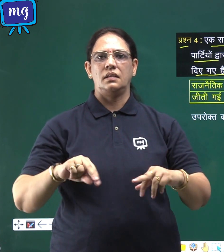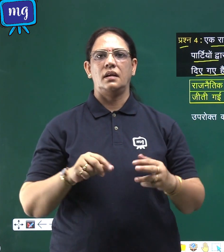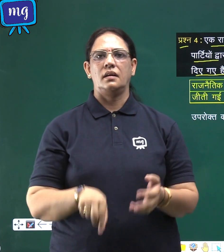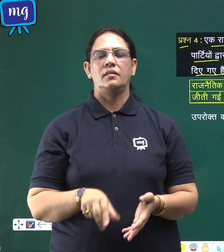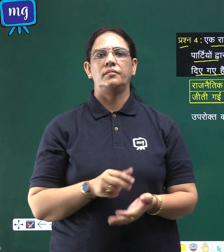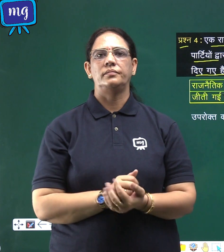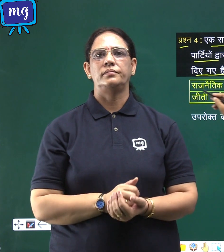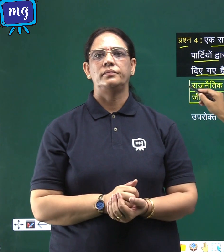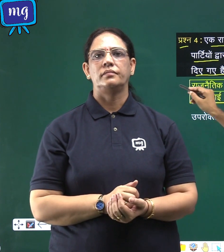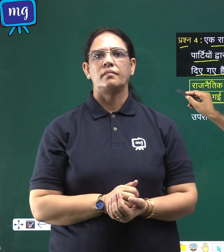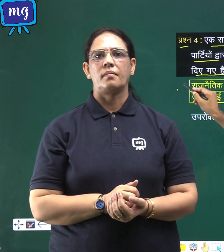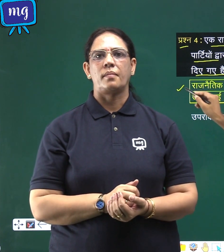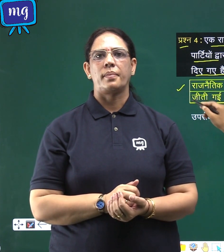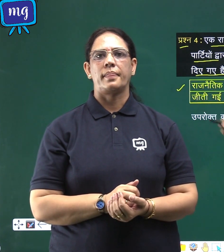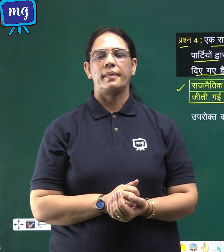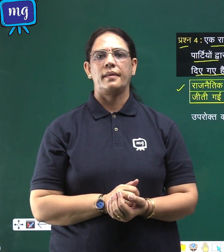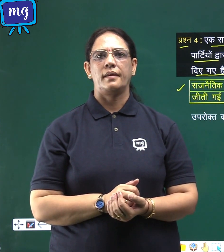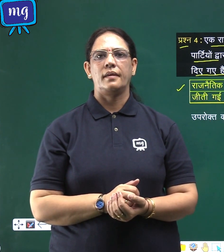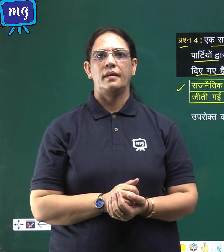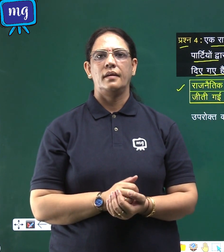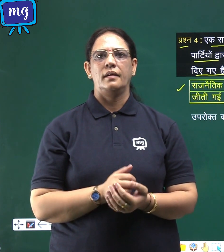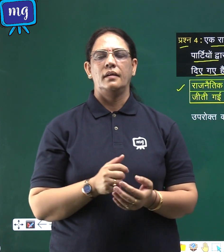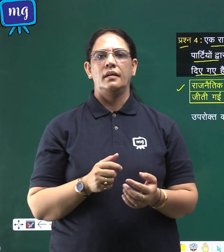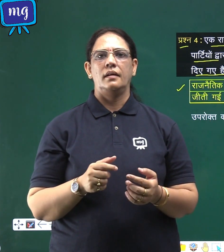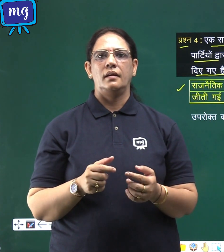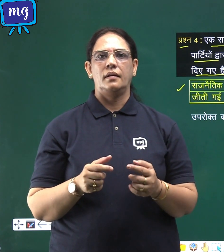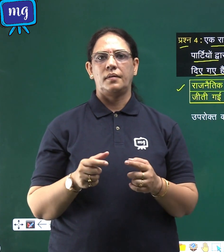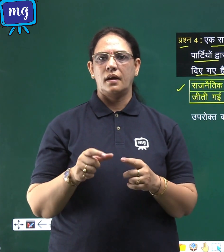राजनेतिक पार्टी गया